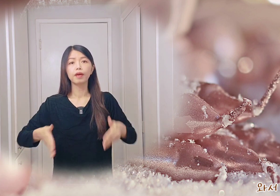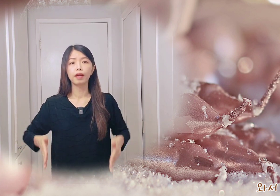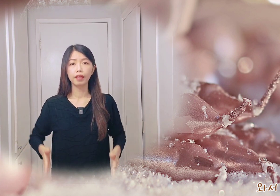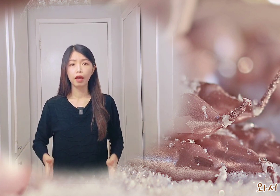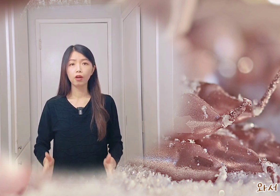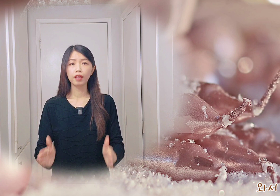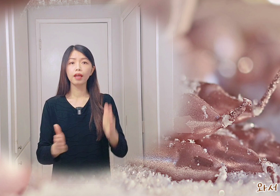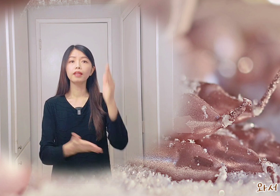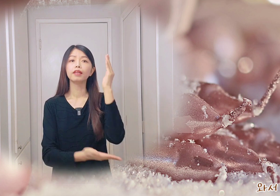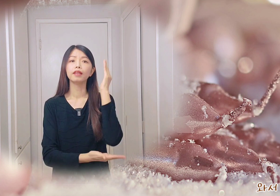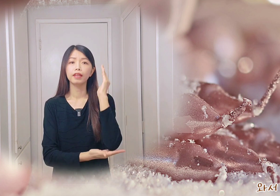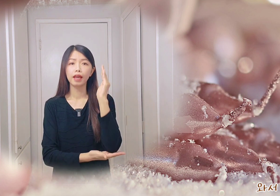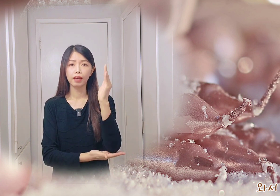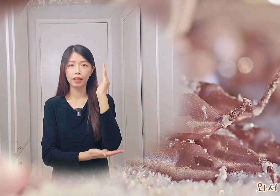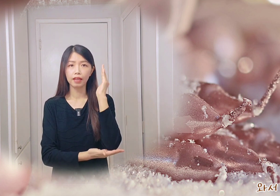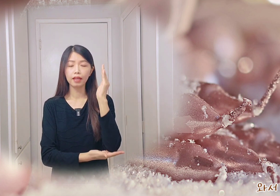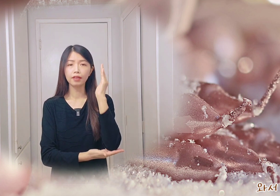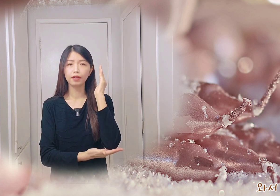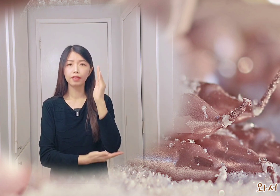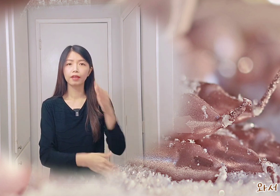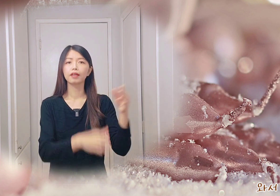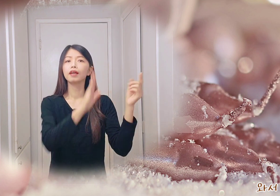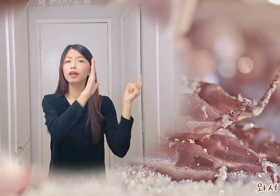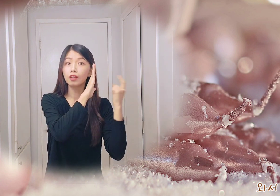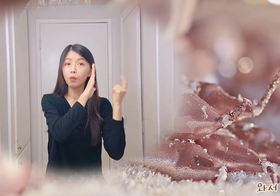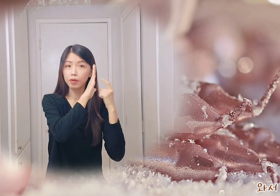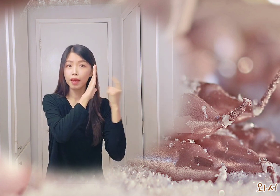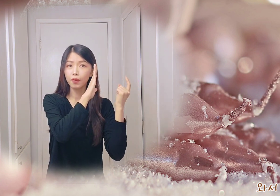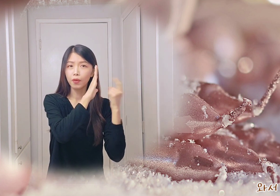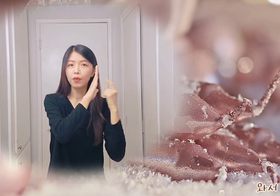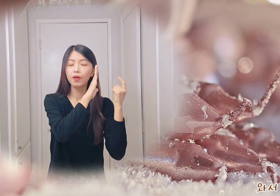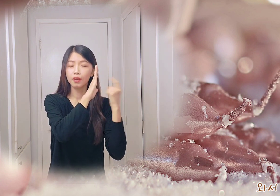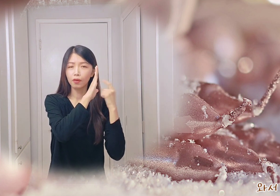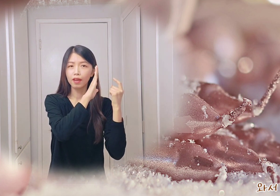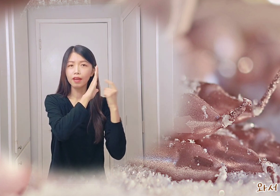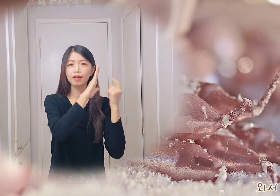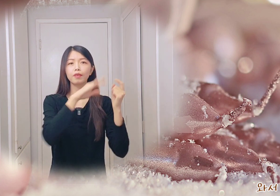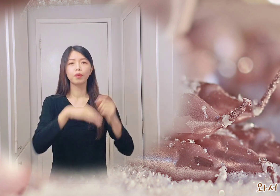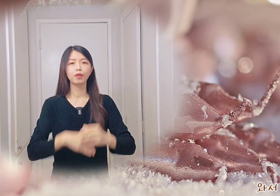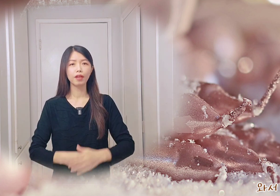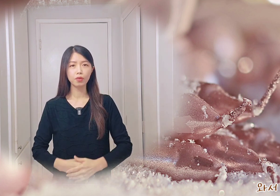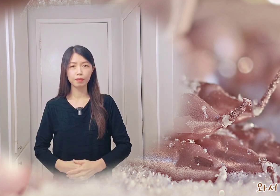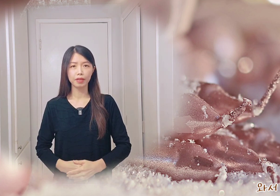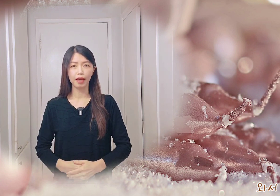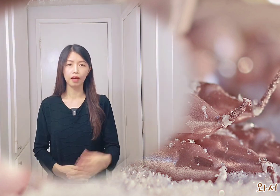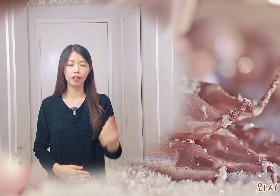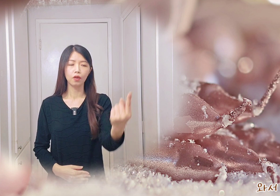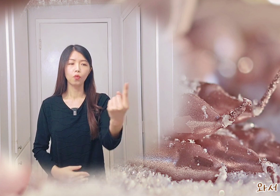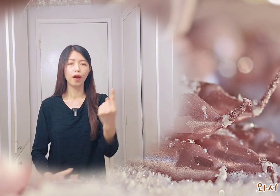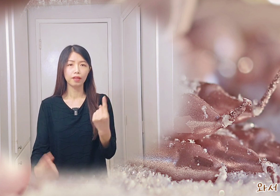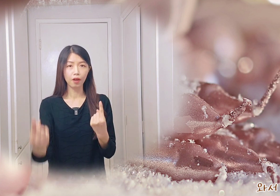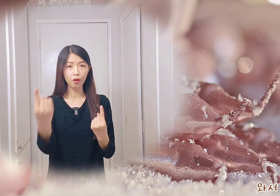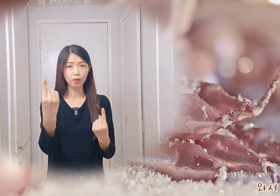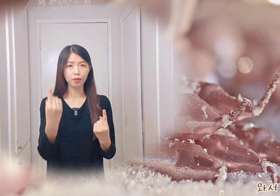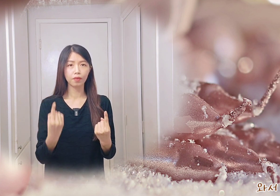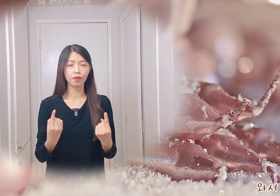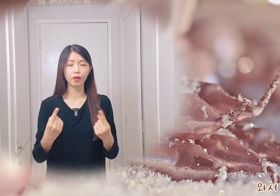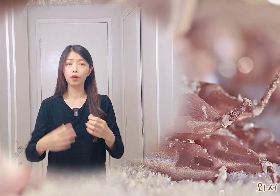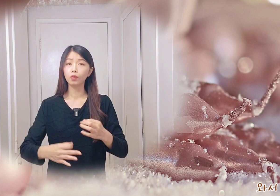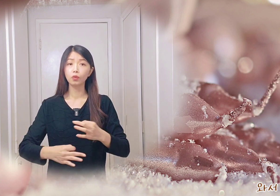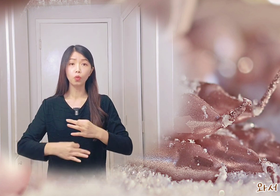예수님 태어난 이야기 들어보세요. 이렇게 표현을 해줬습니다.